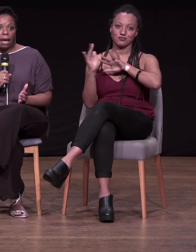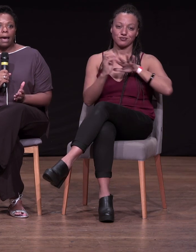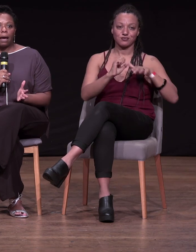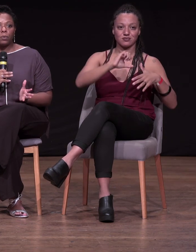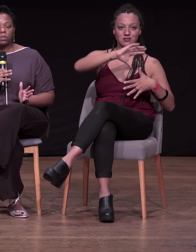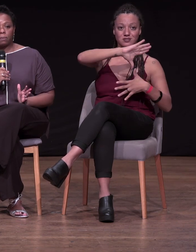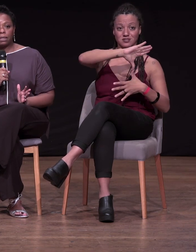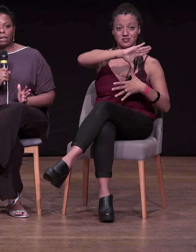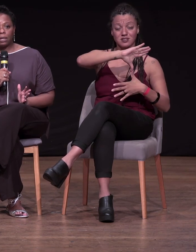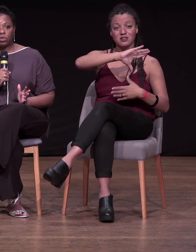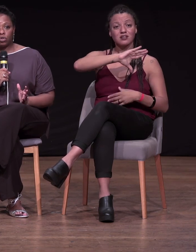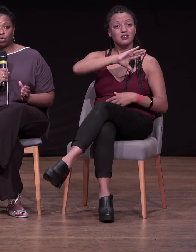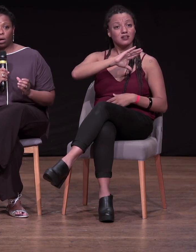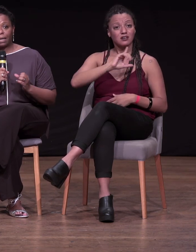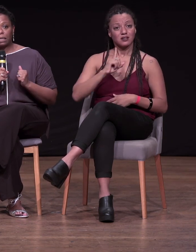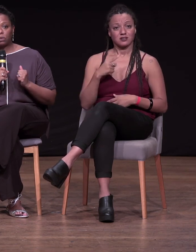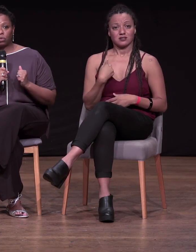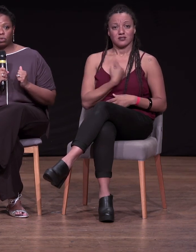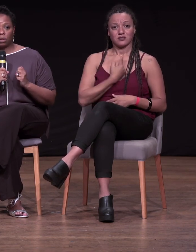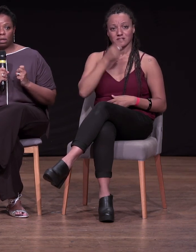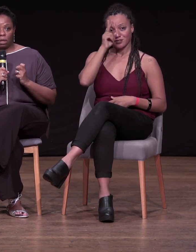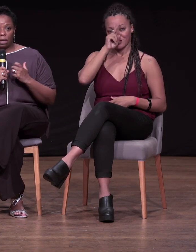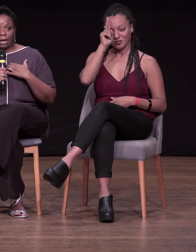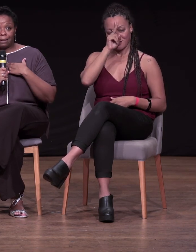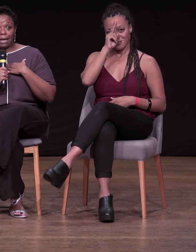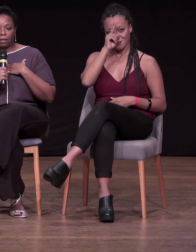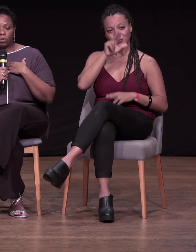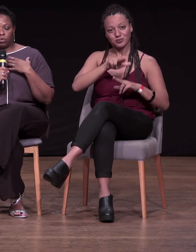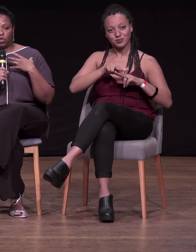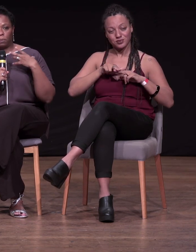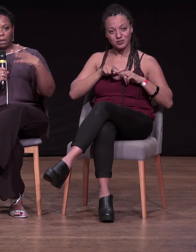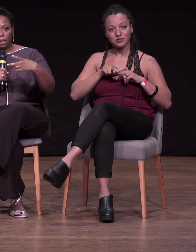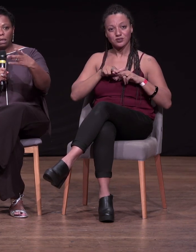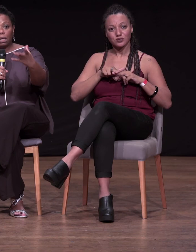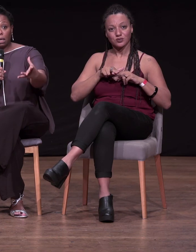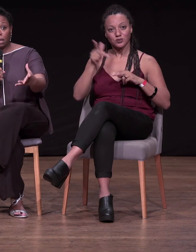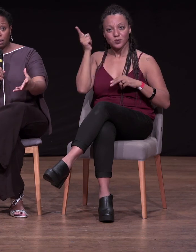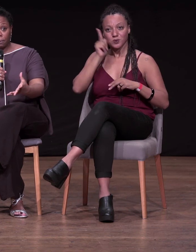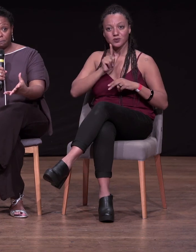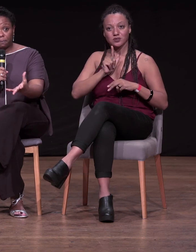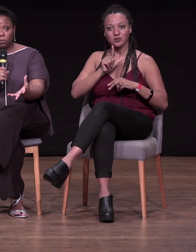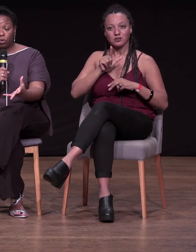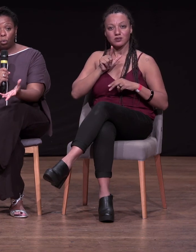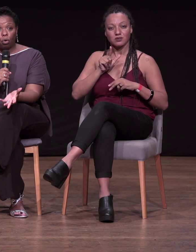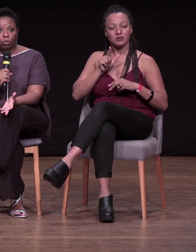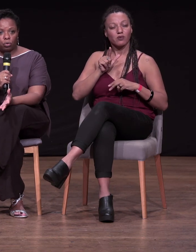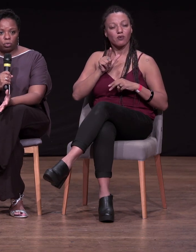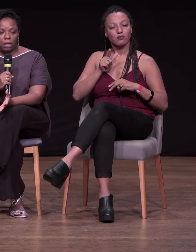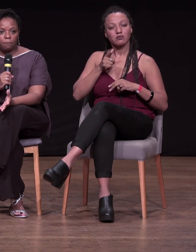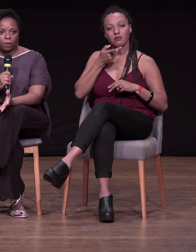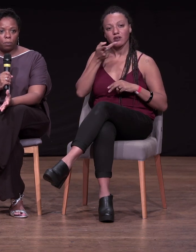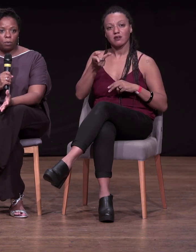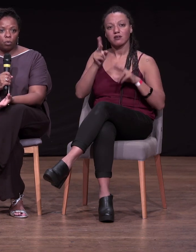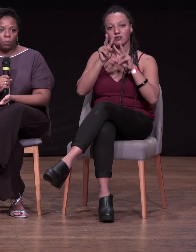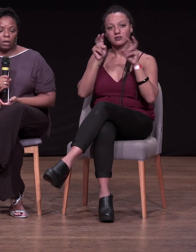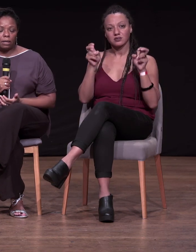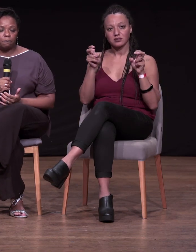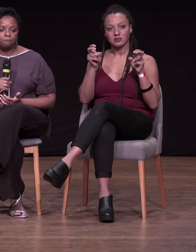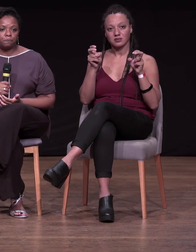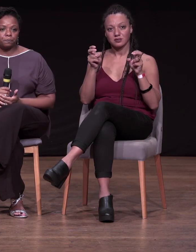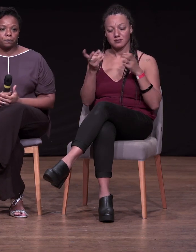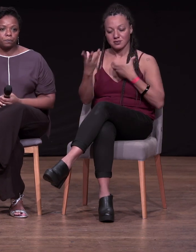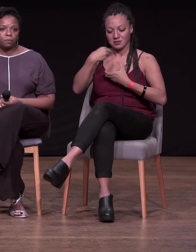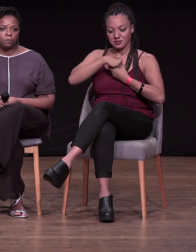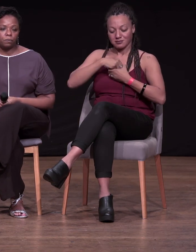né? É a possibilidade de tocar nisso, né? Dentro de mim e no outro, né? É um pouco por